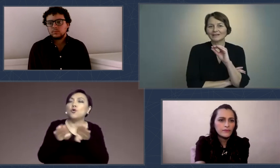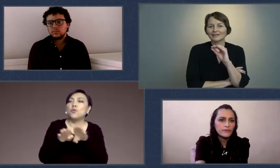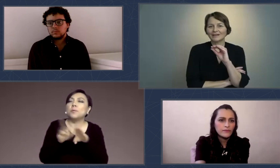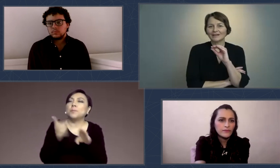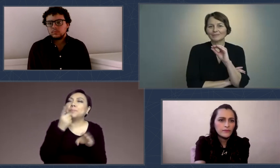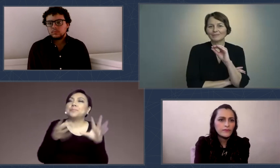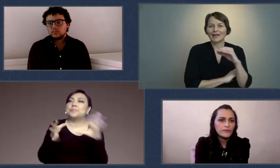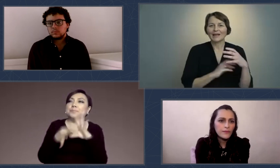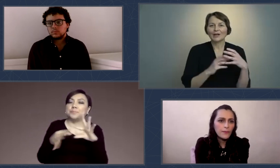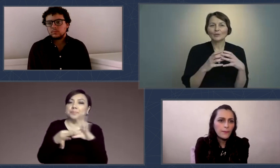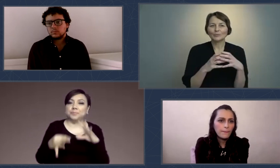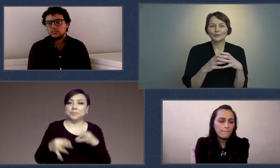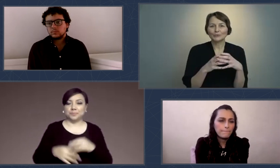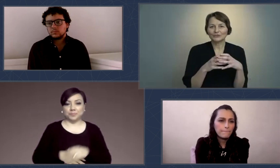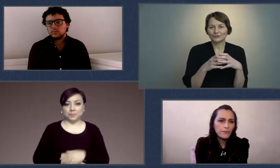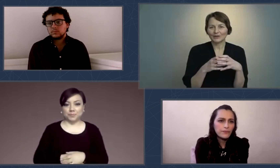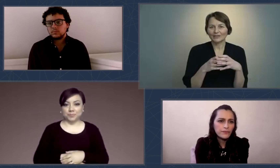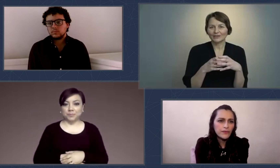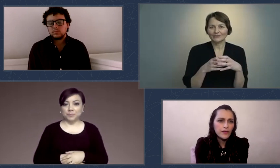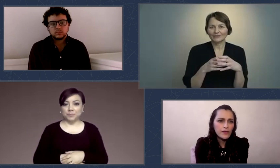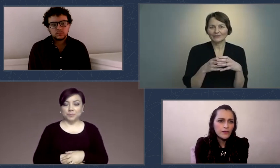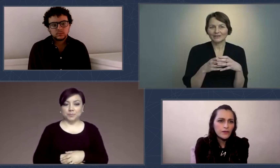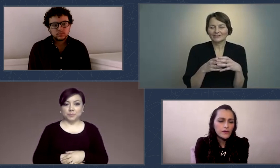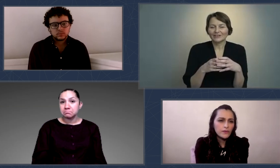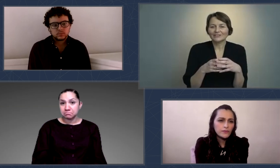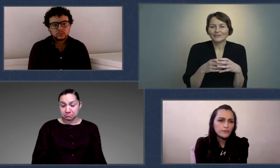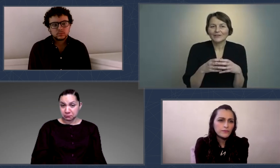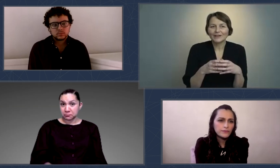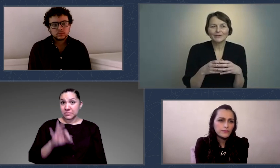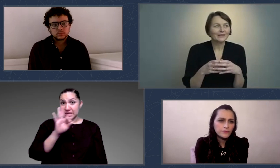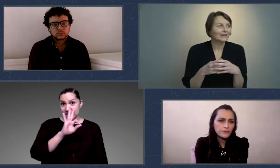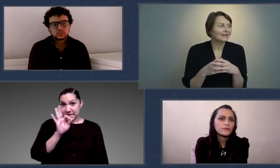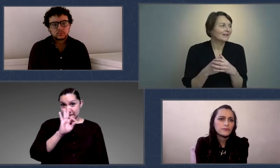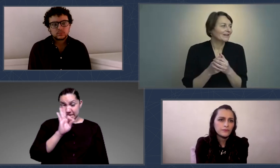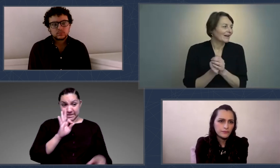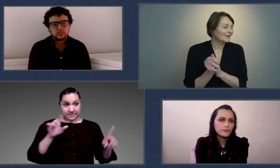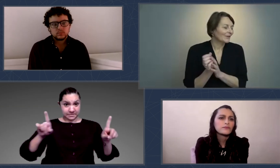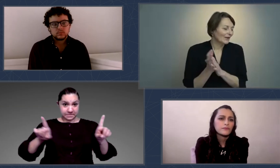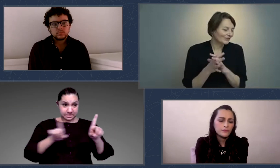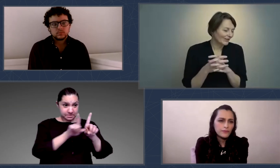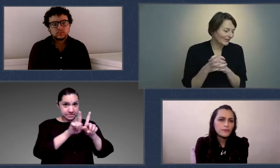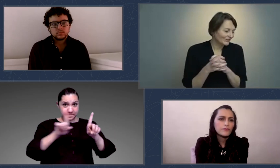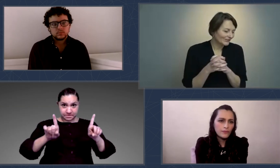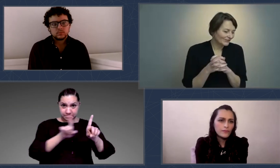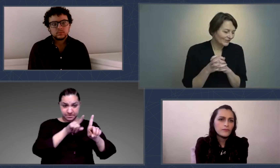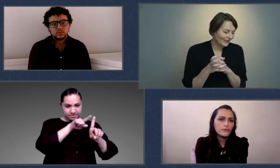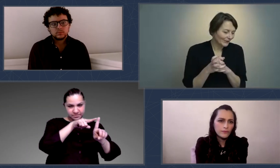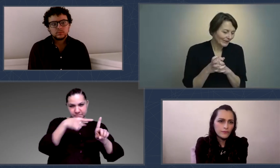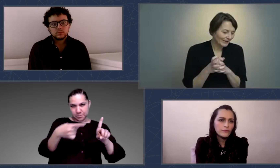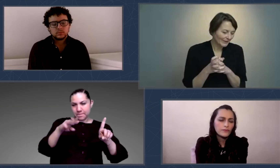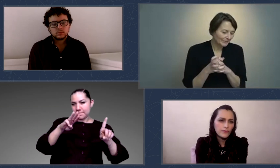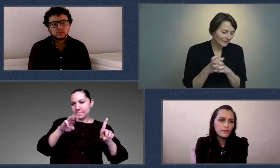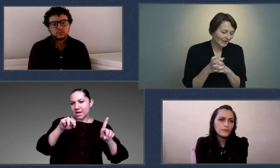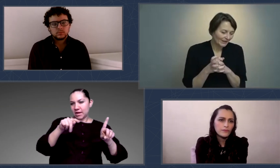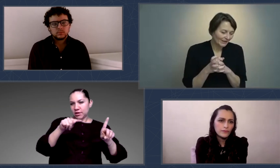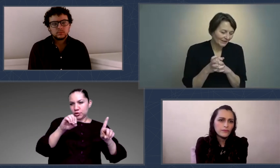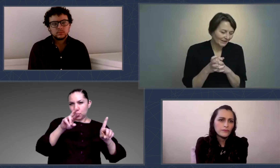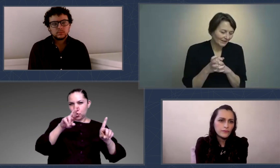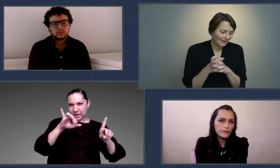be amazing if you would do that. Creo que si logran hacer la mentoría sería increíble. A mí me parece que